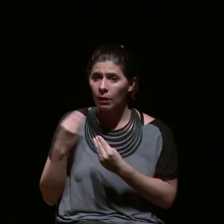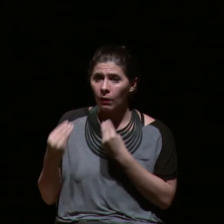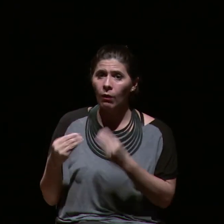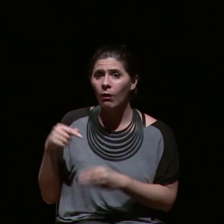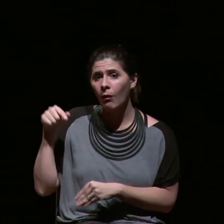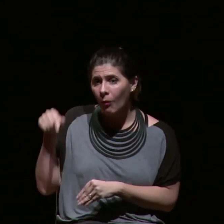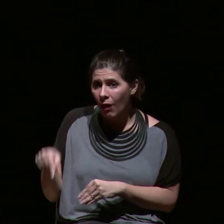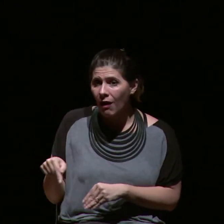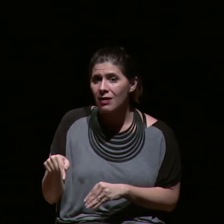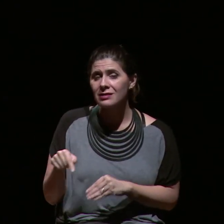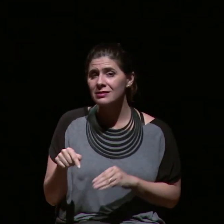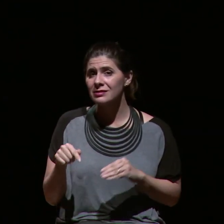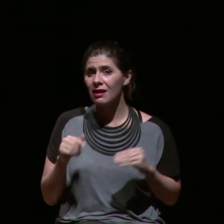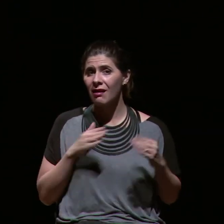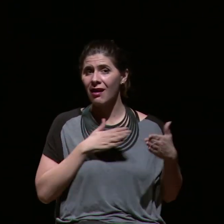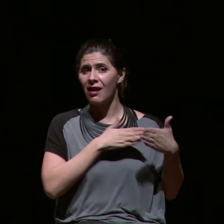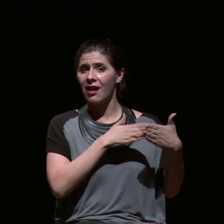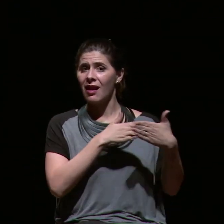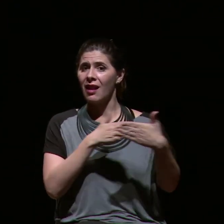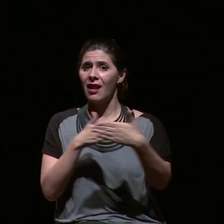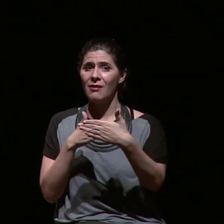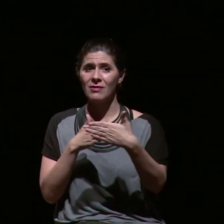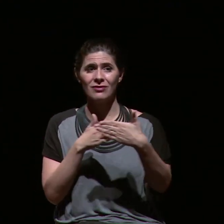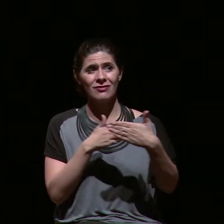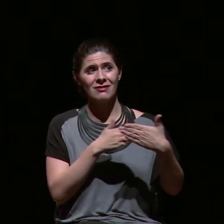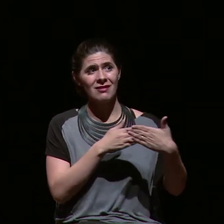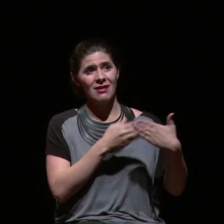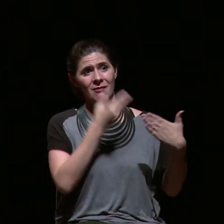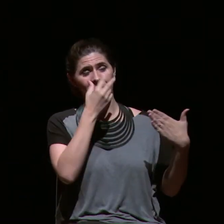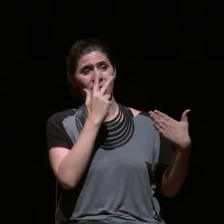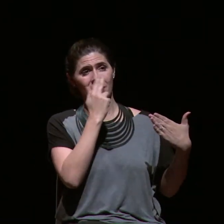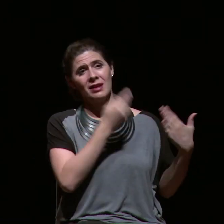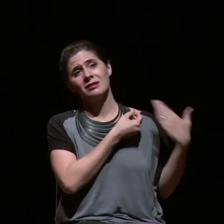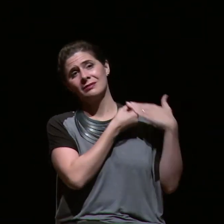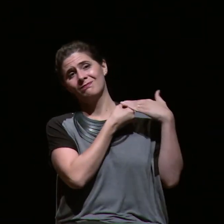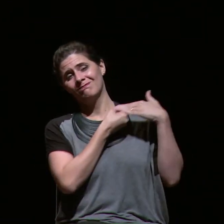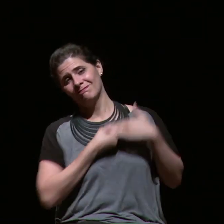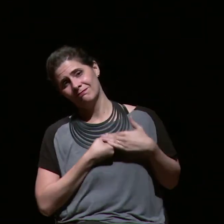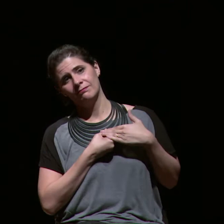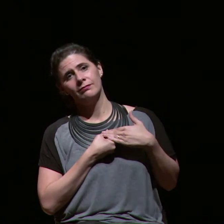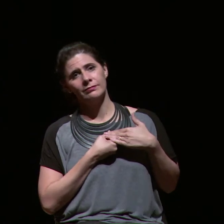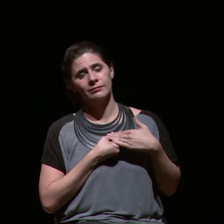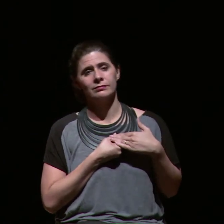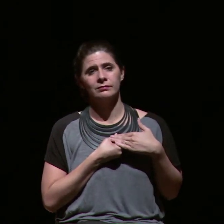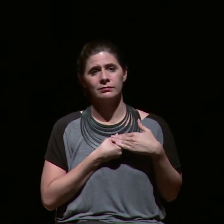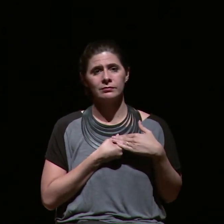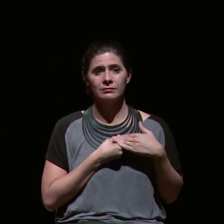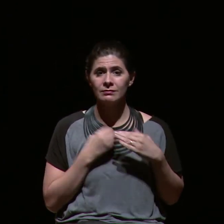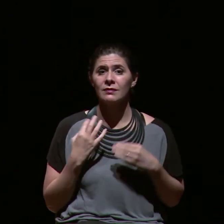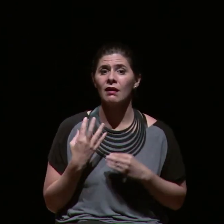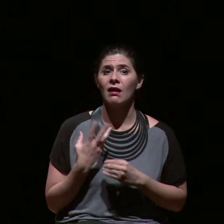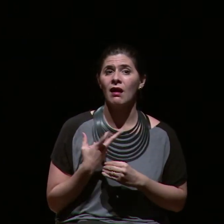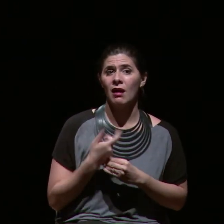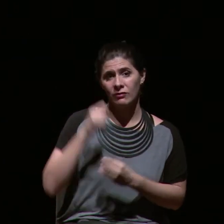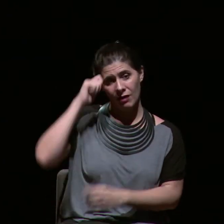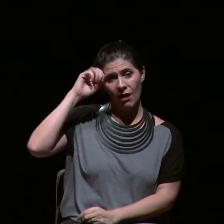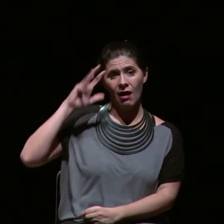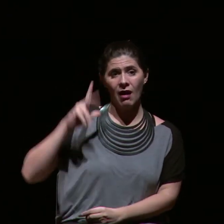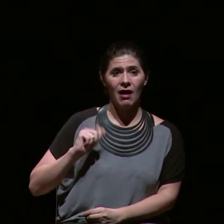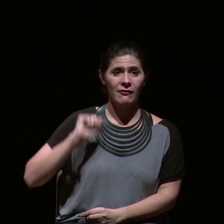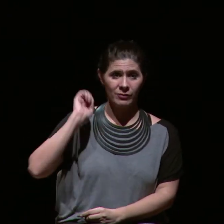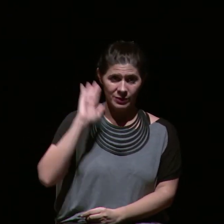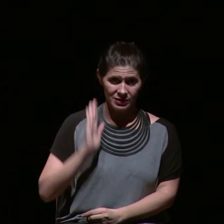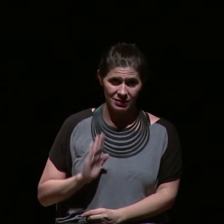mesmas cercas diminuíram suas resistências. A arte afro-brasileira seria, portanto, uma invenção dos padrões